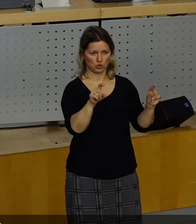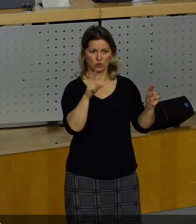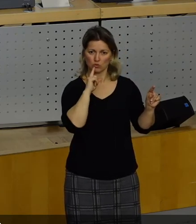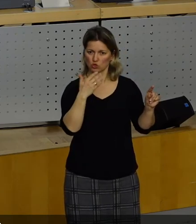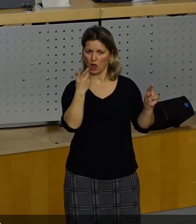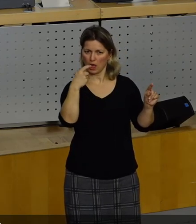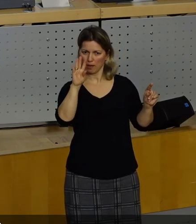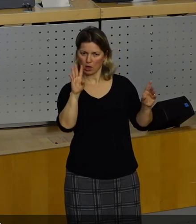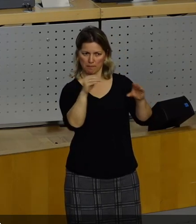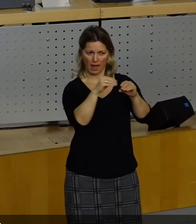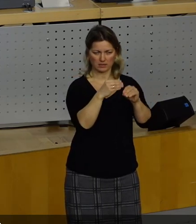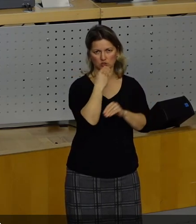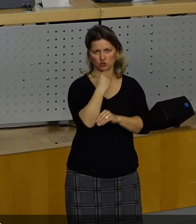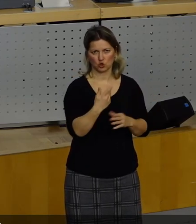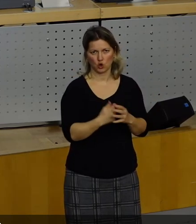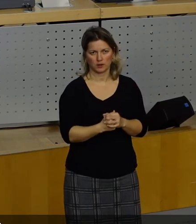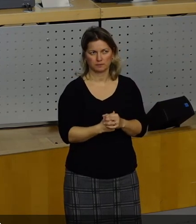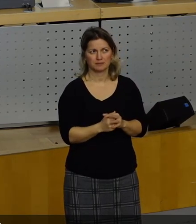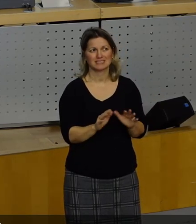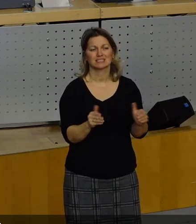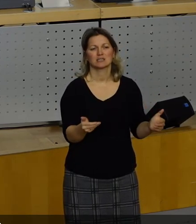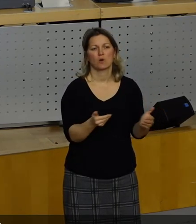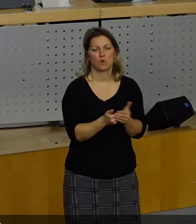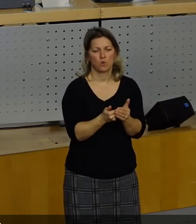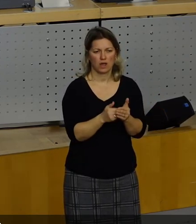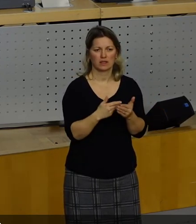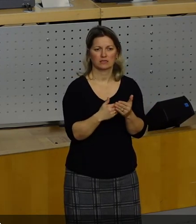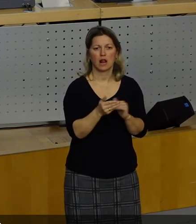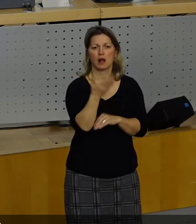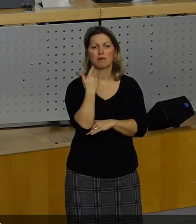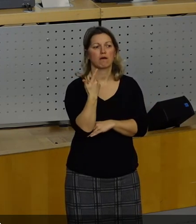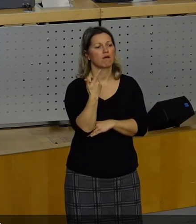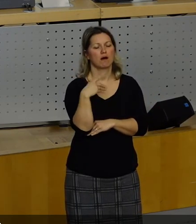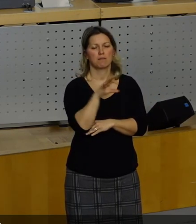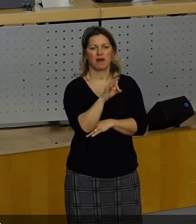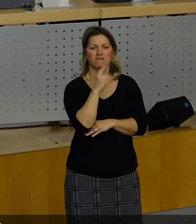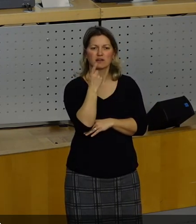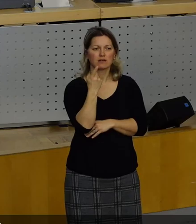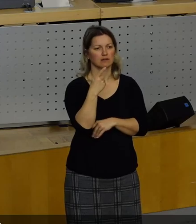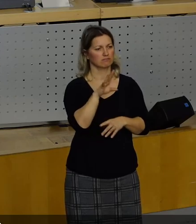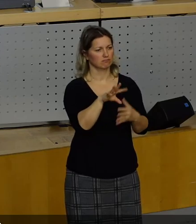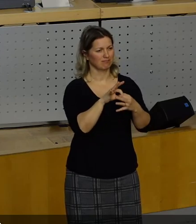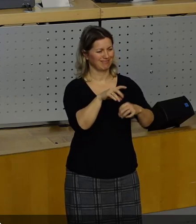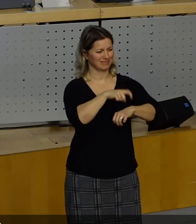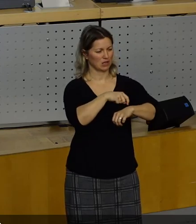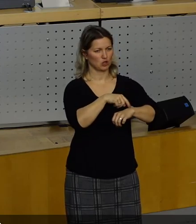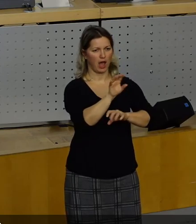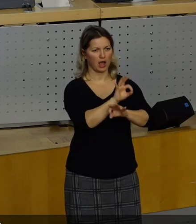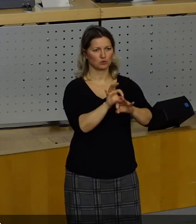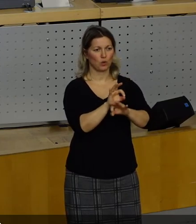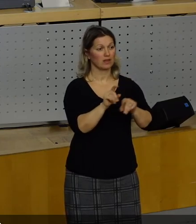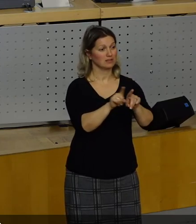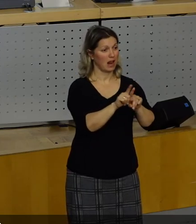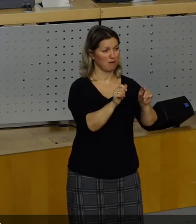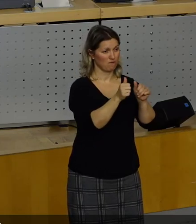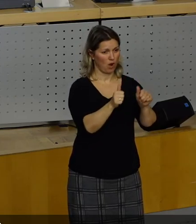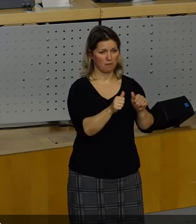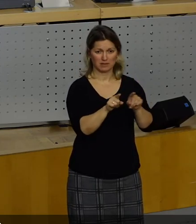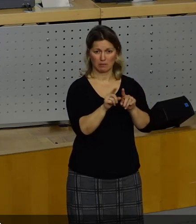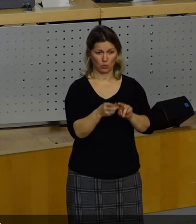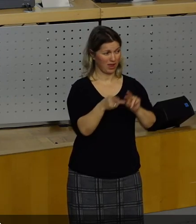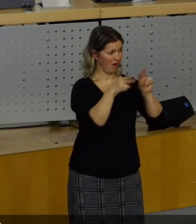Vor diesem Hintergrund sollten wir uns bewusst machen, dass sich derartige Anreize nicht mit zeitgenössischer Architektur schaffen lassen, die in gleicher Form in jeder größeren Stadt in Europa